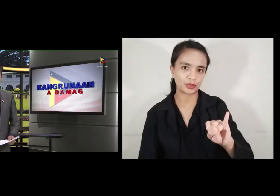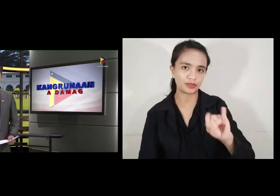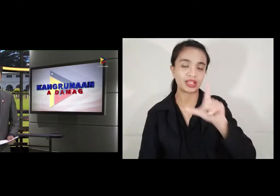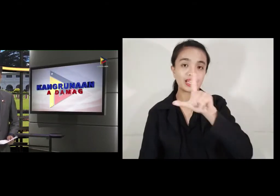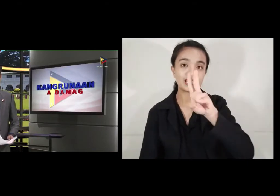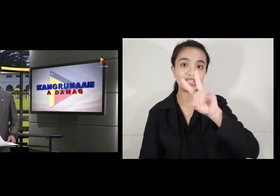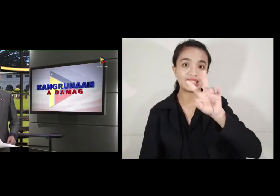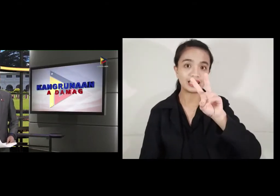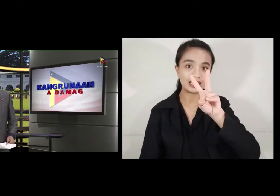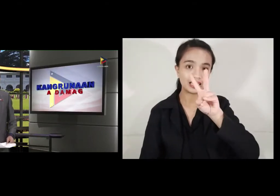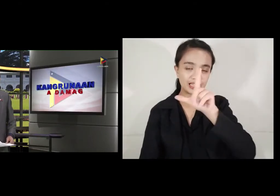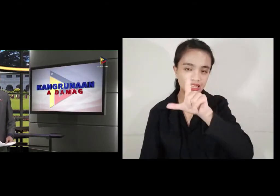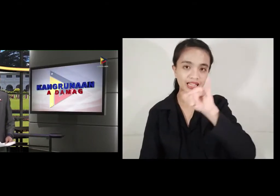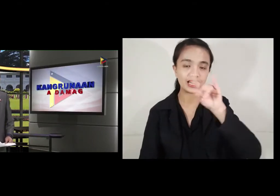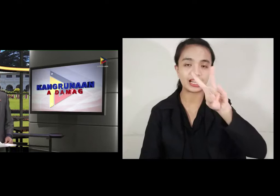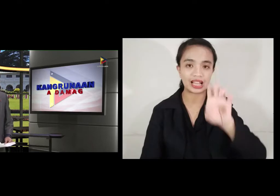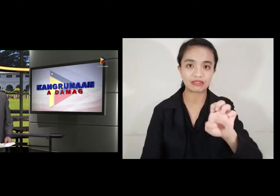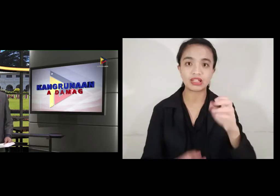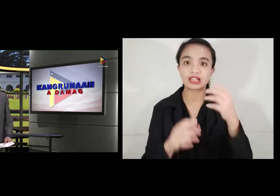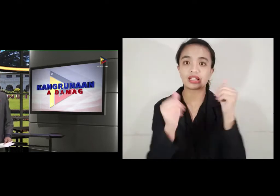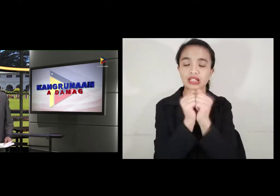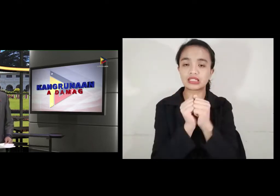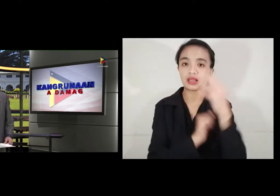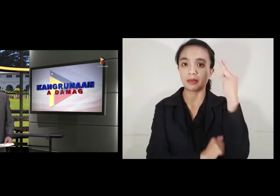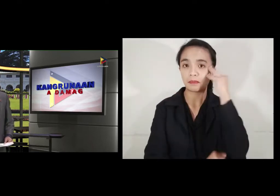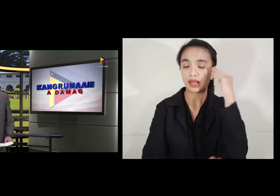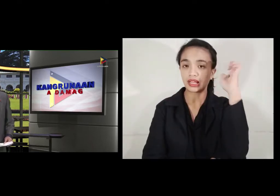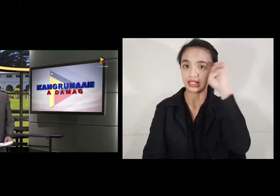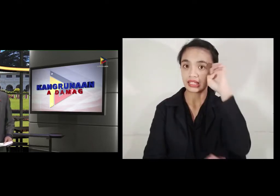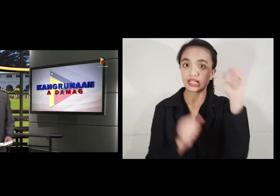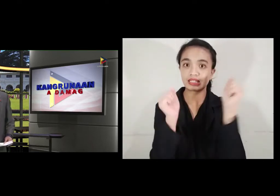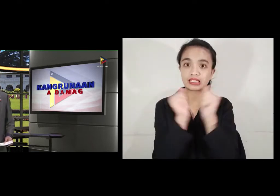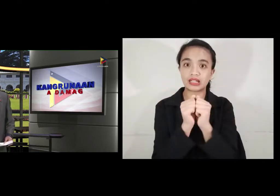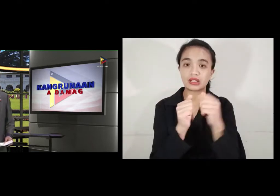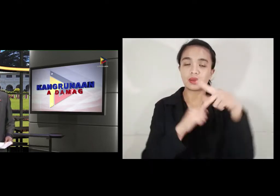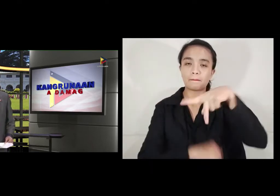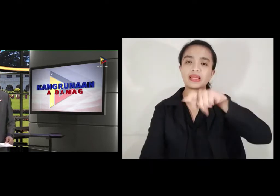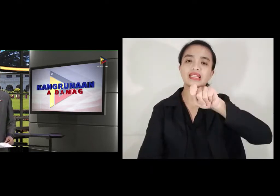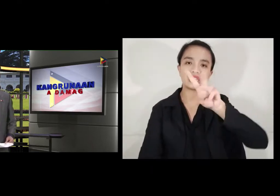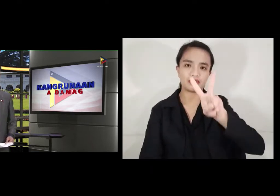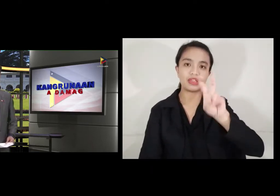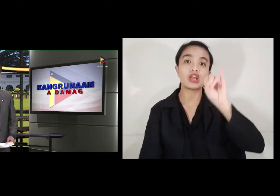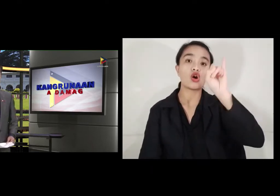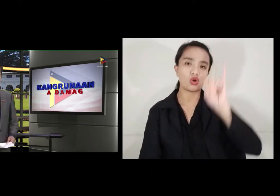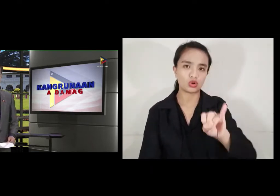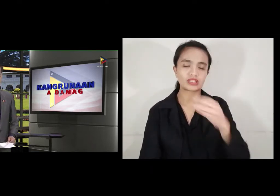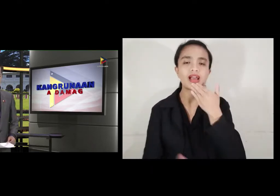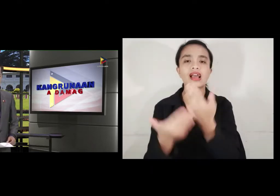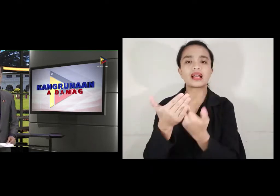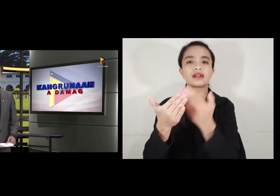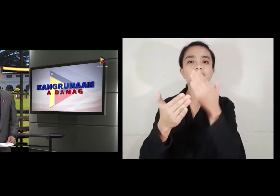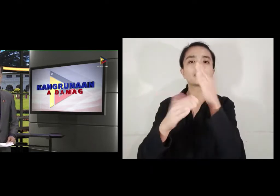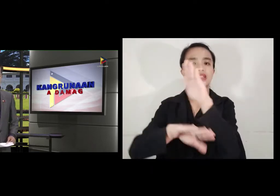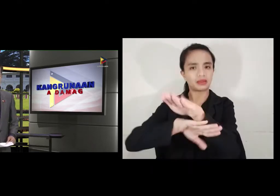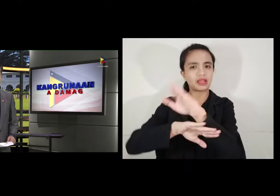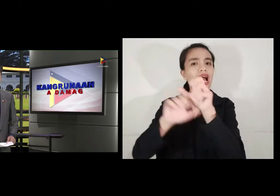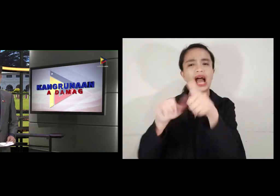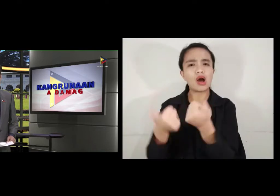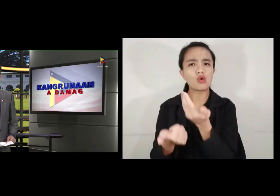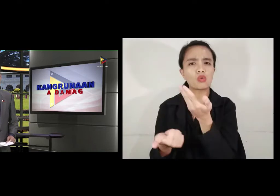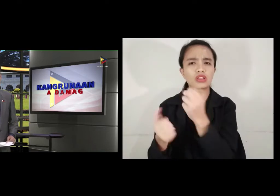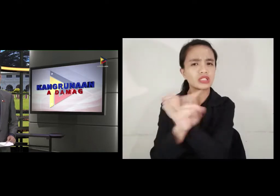Sur, live, baban kini kasamang Mike Escobar, manipon iti kadwata yung estasyon ti PTV Ilocos. Naimbag nga malam,